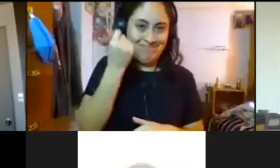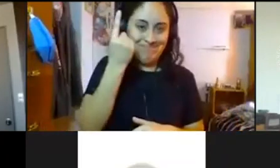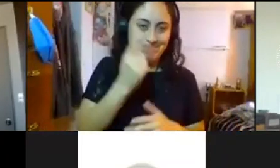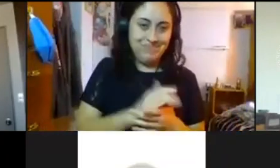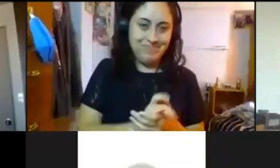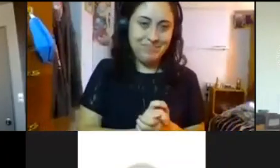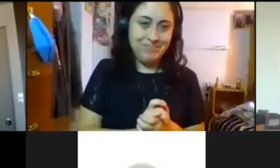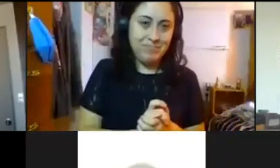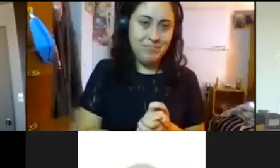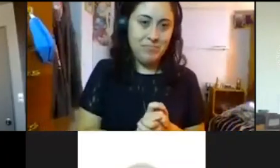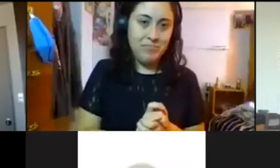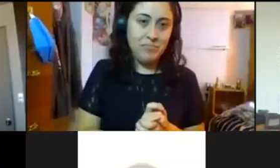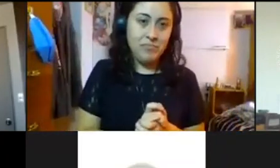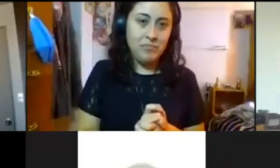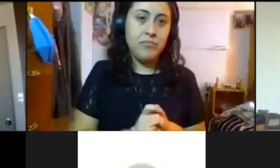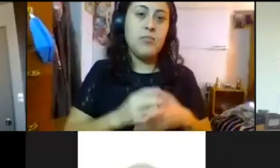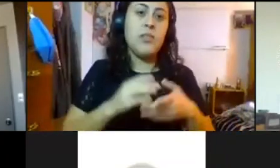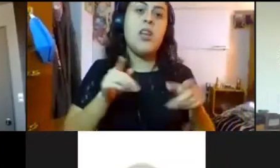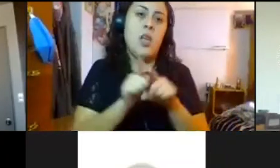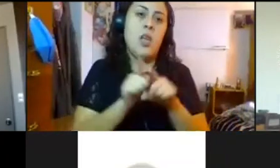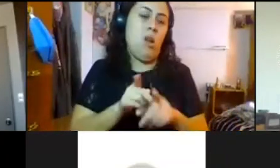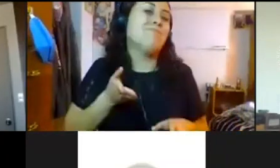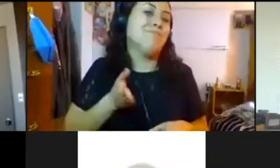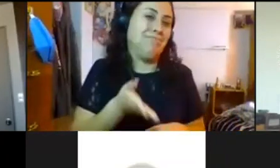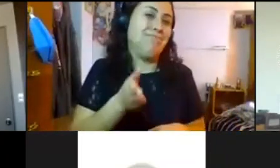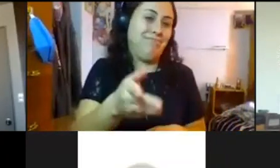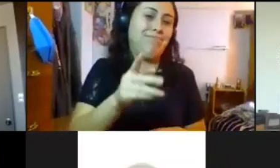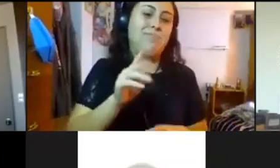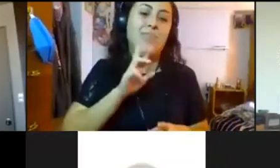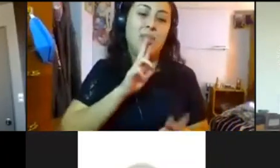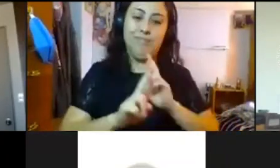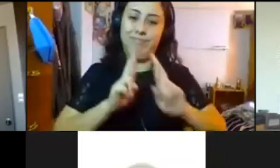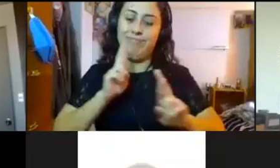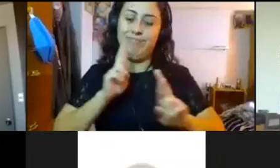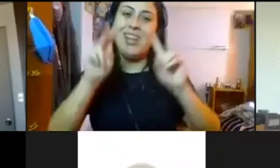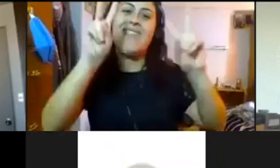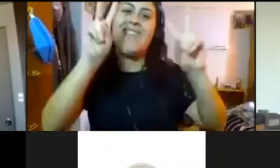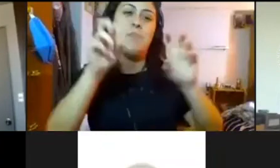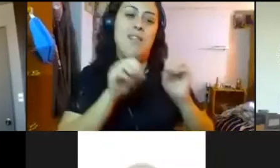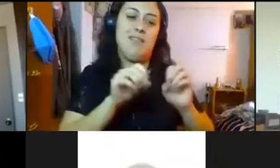donde tenemos que seguir respondiendo al tema educativo,